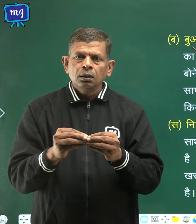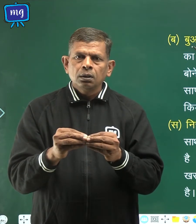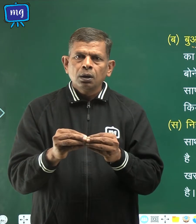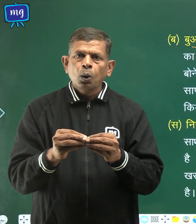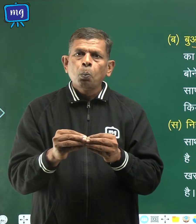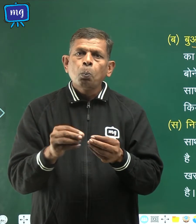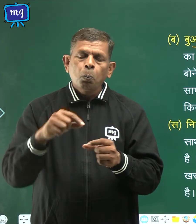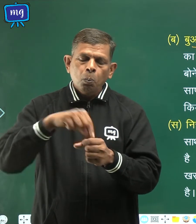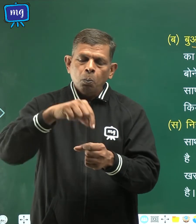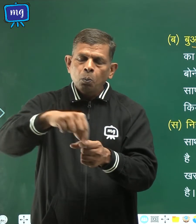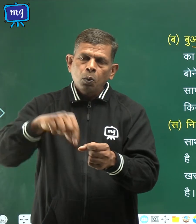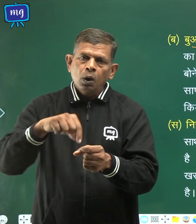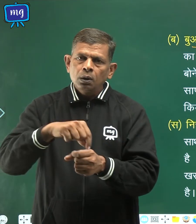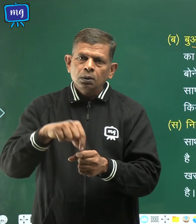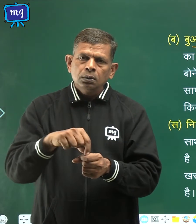बुआई।